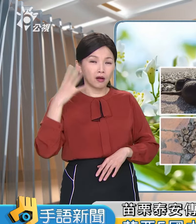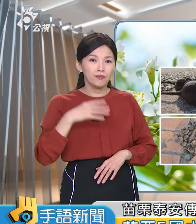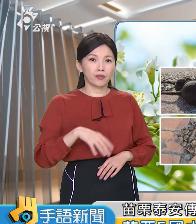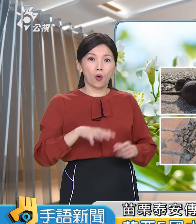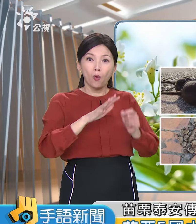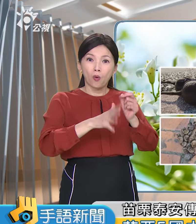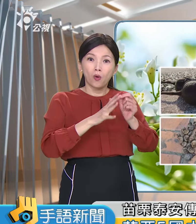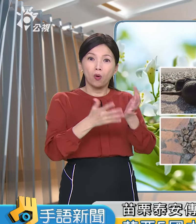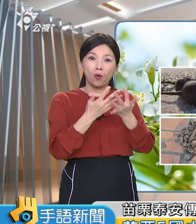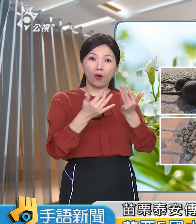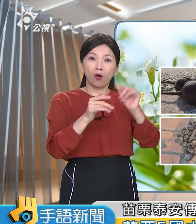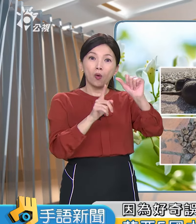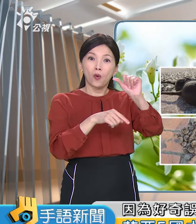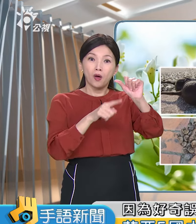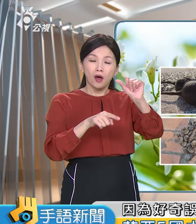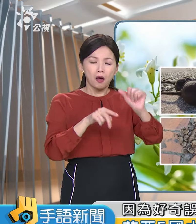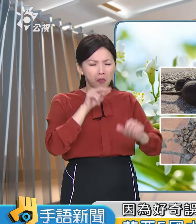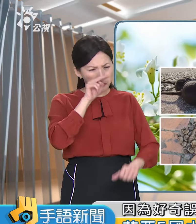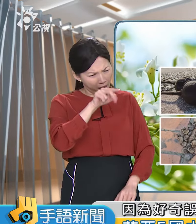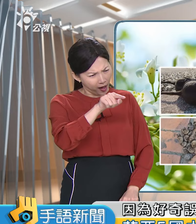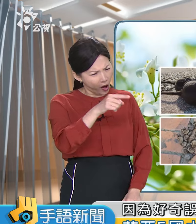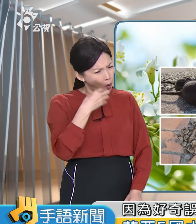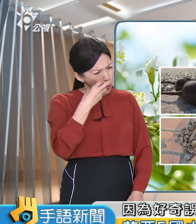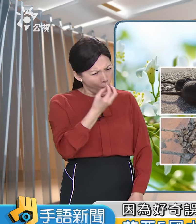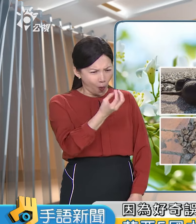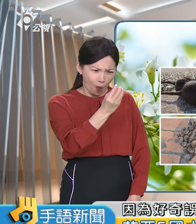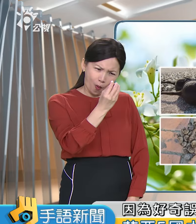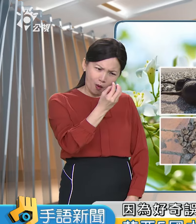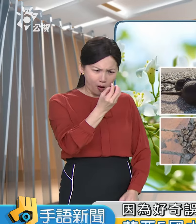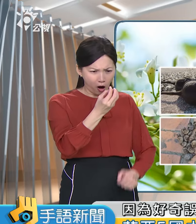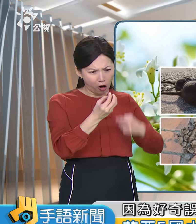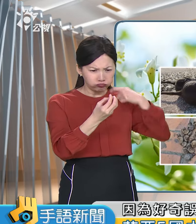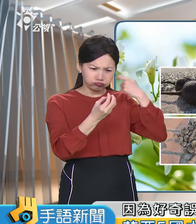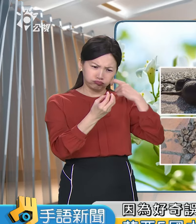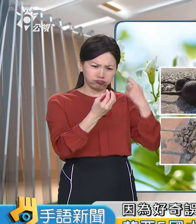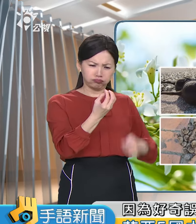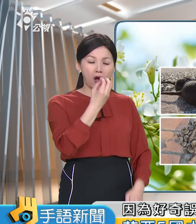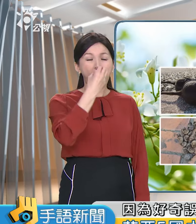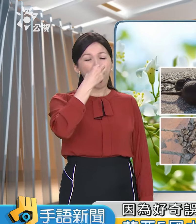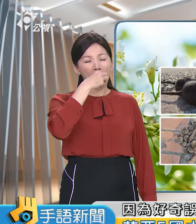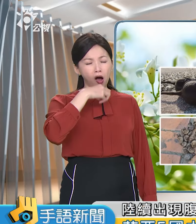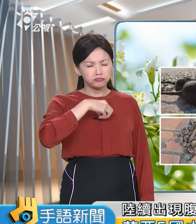有5名国中生，因为好奇误食了油桐子之